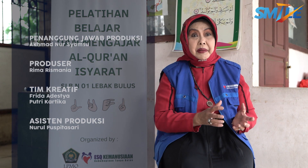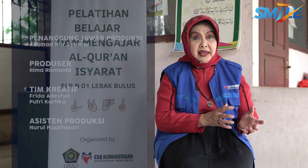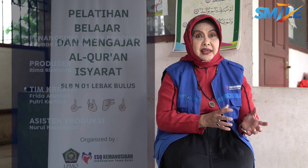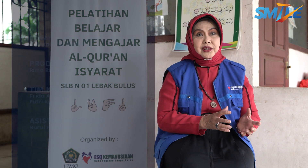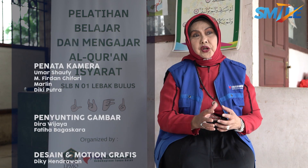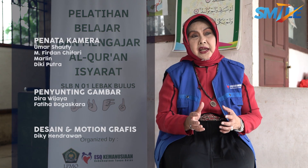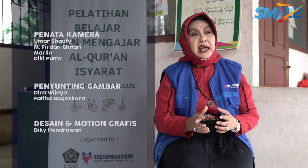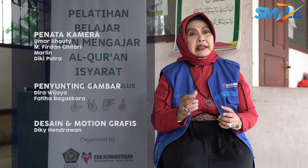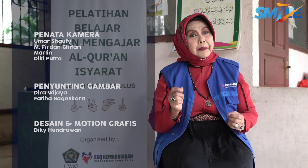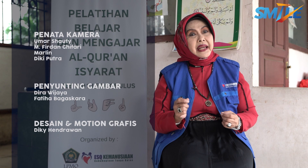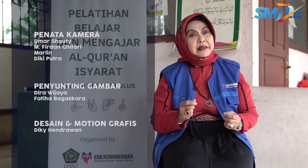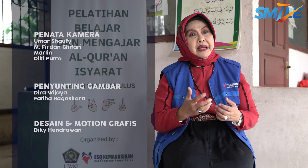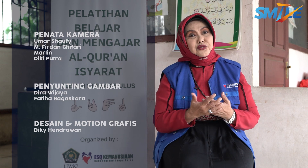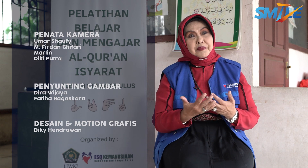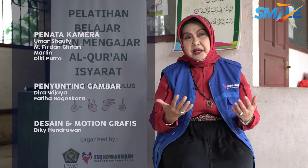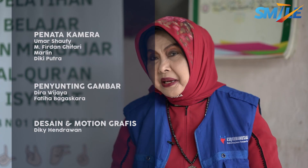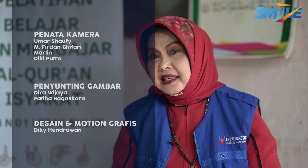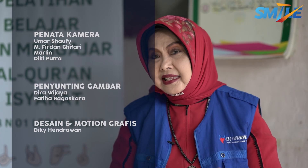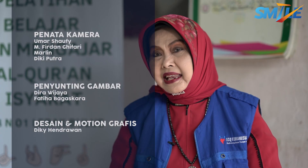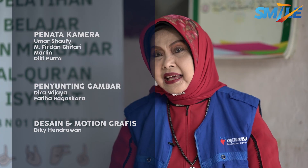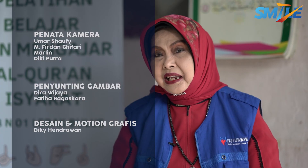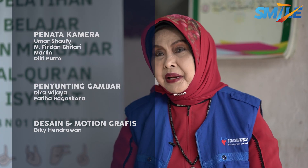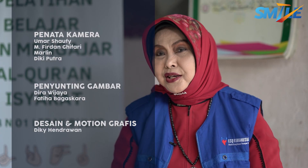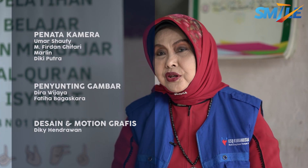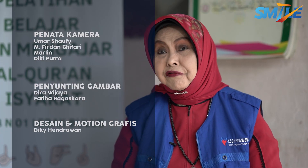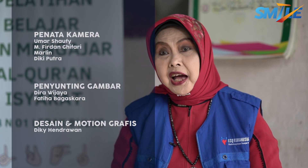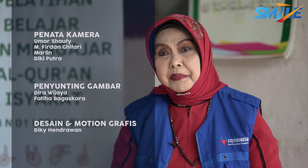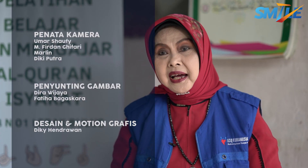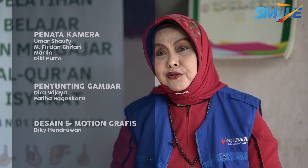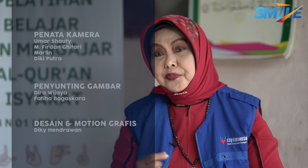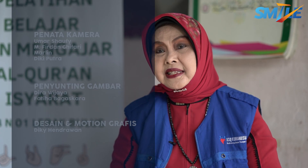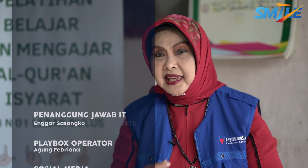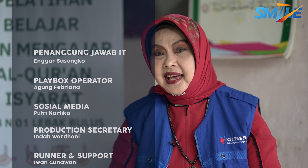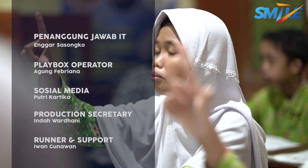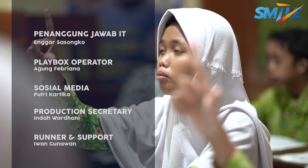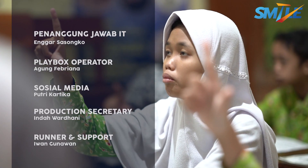JBI atau yang, tapi nanti mereka sudah bisa membaca sendiri karena mereka sudah paham dengan huruf hijaiyahnya.